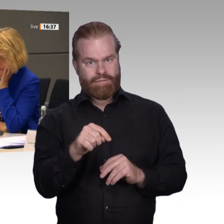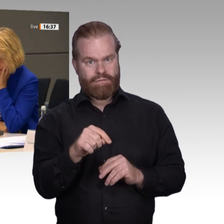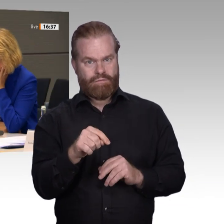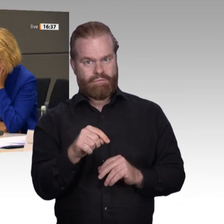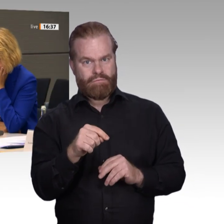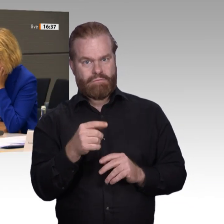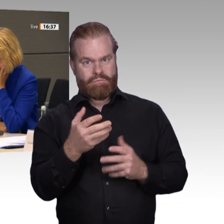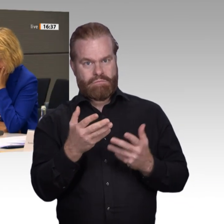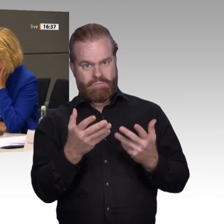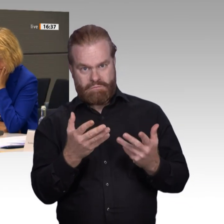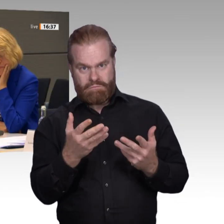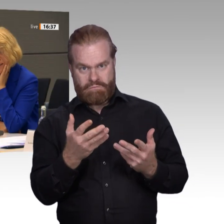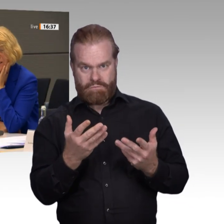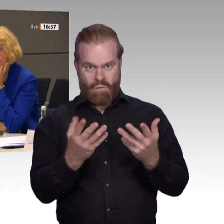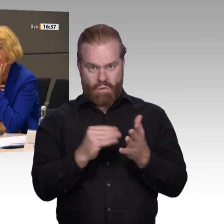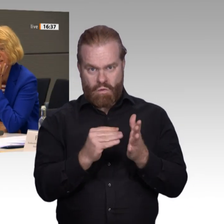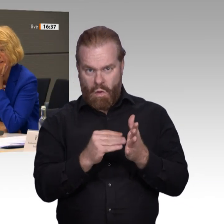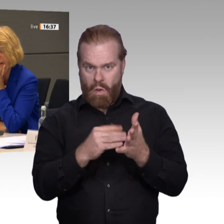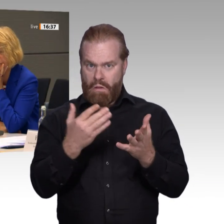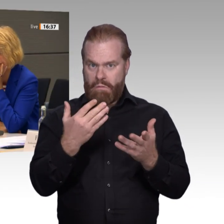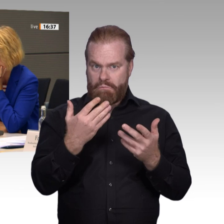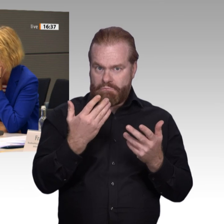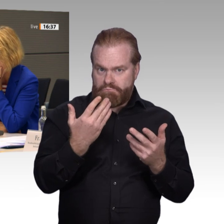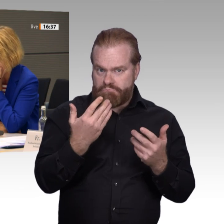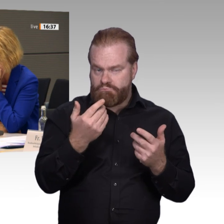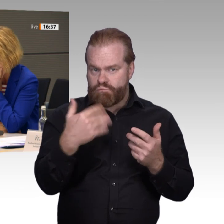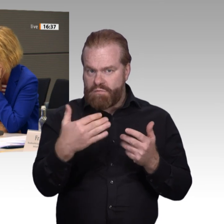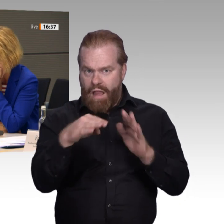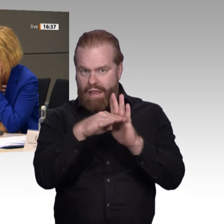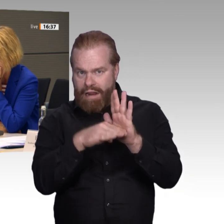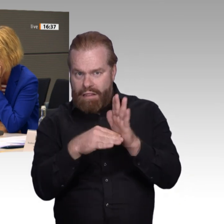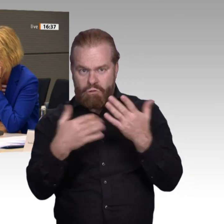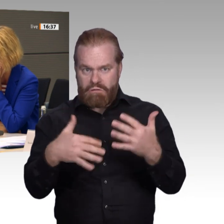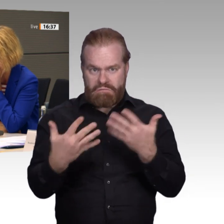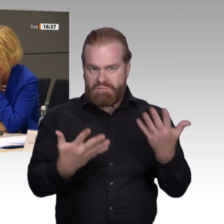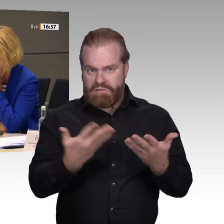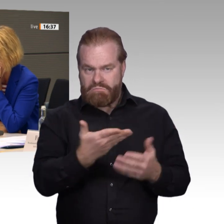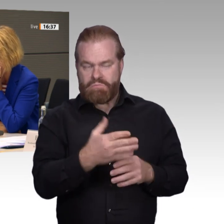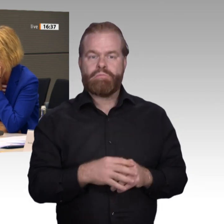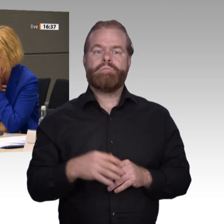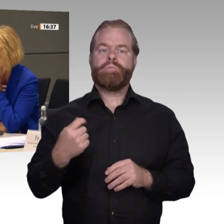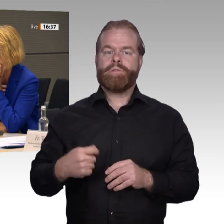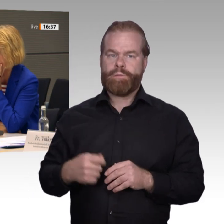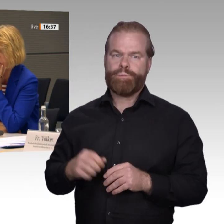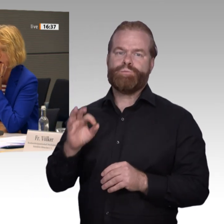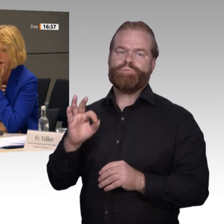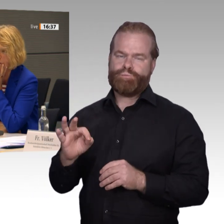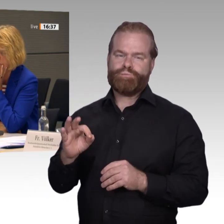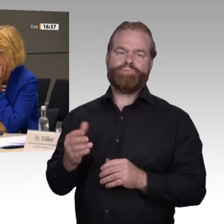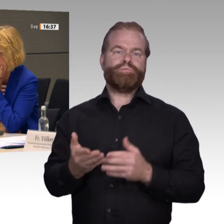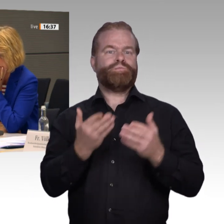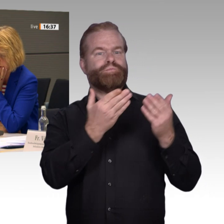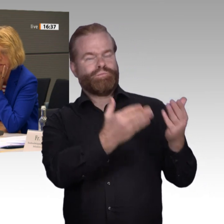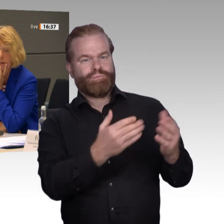einige Reparaturgesetze haben, weil das Bundesteilhabegesetz tatsächlich an vielen Stellen mehr